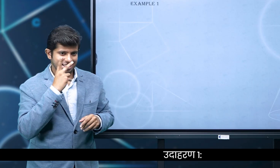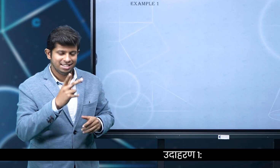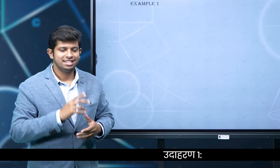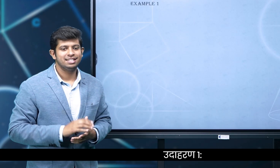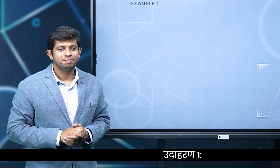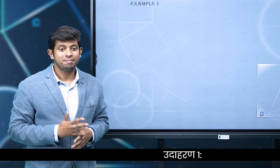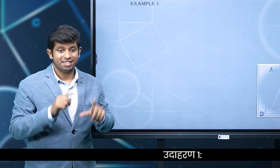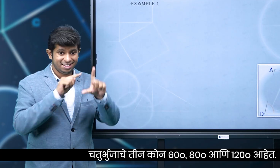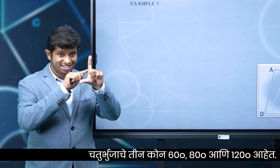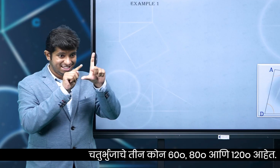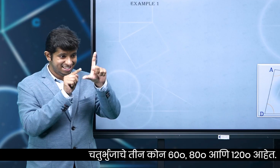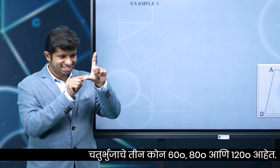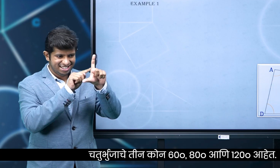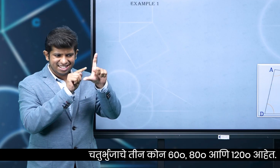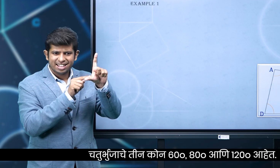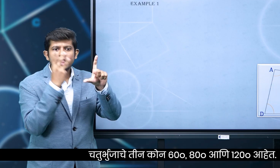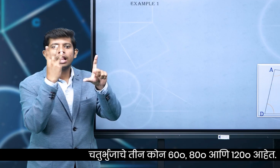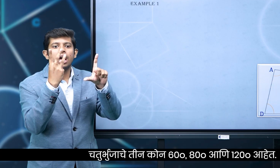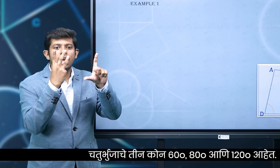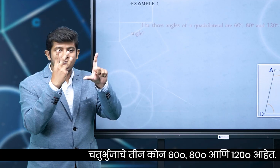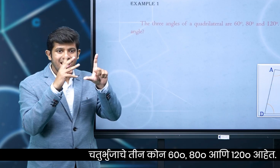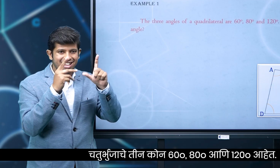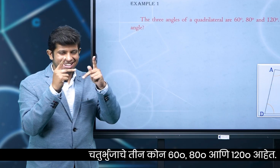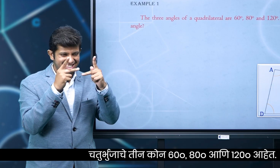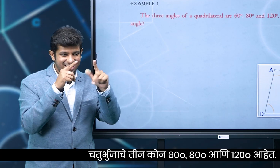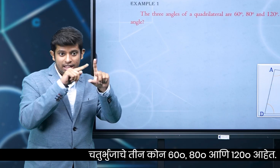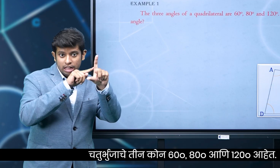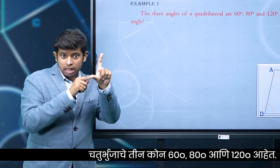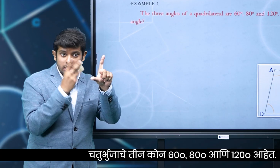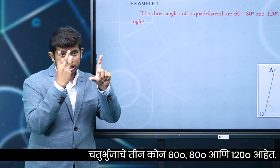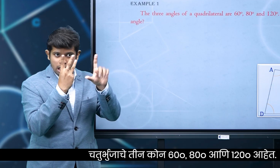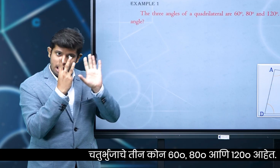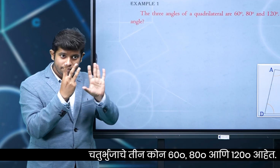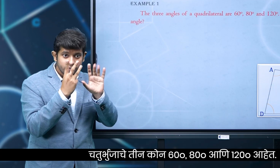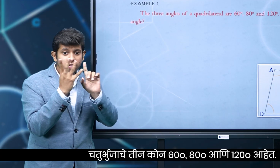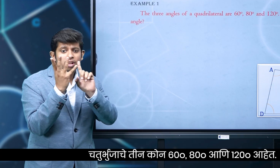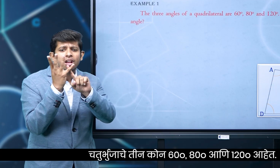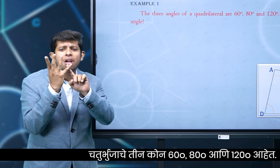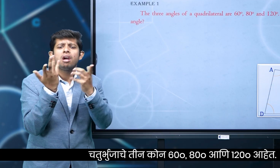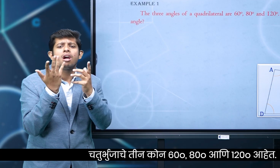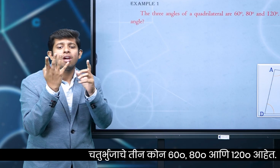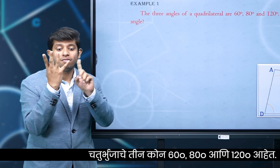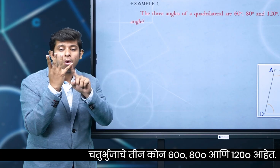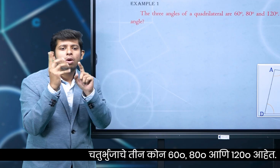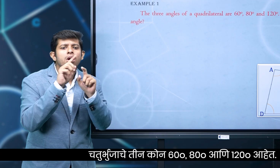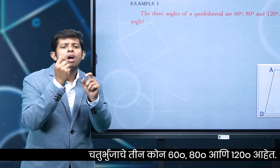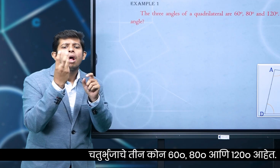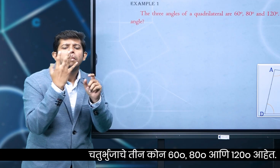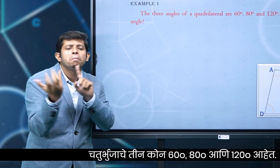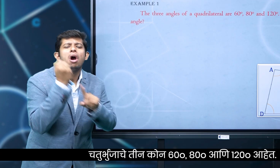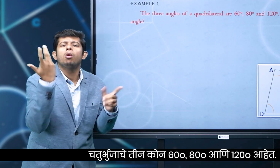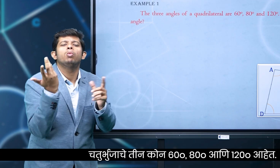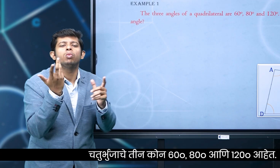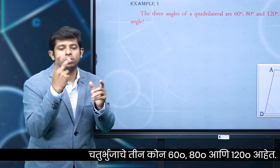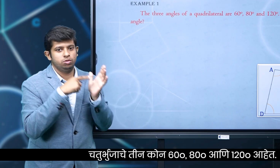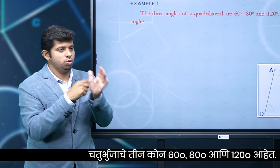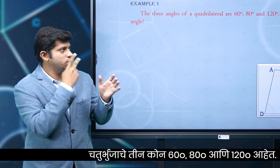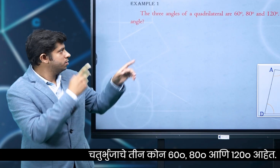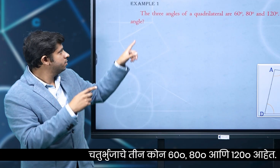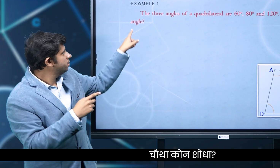1. चतुर्भुजाचे 3 कोन 60, 80 and 180 डिग्रीज आहेत.